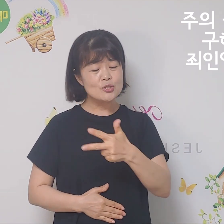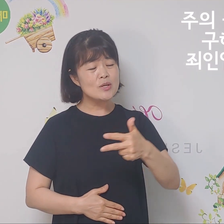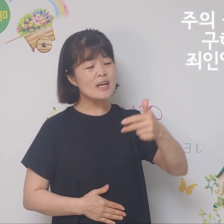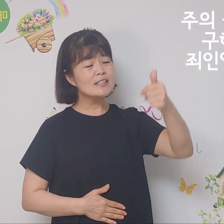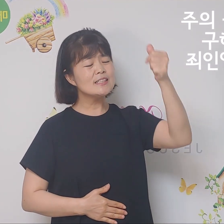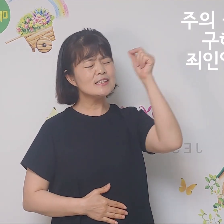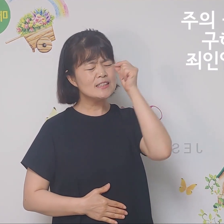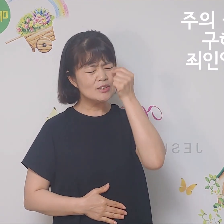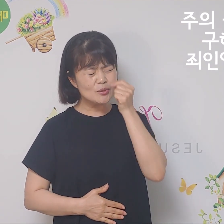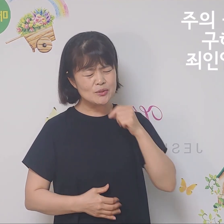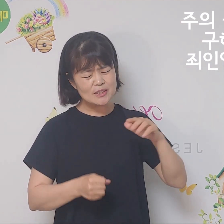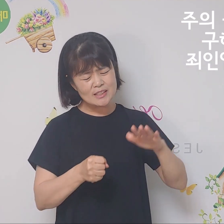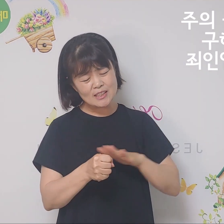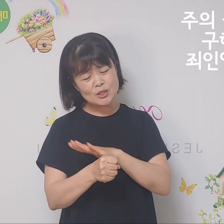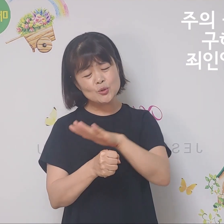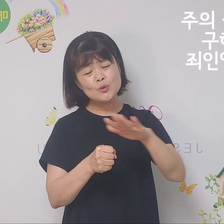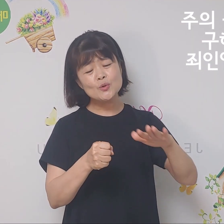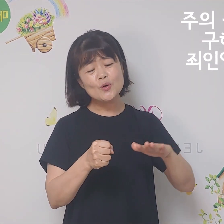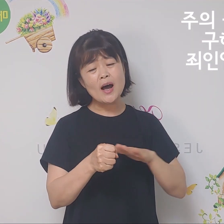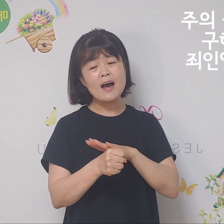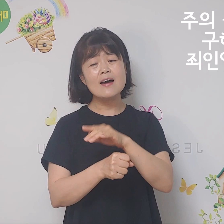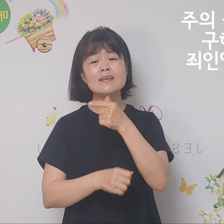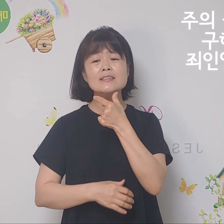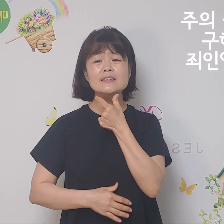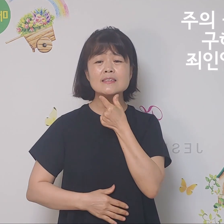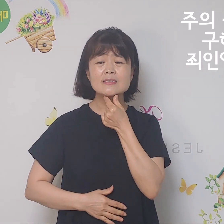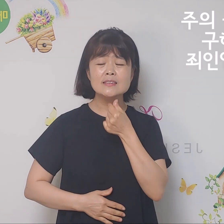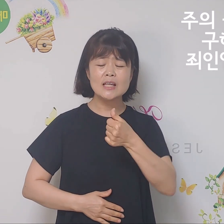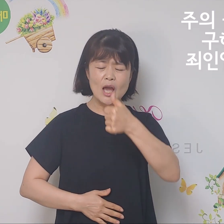주의 긍휼을 구하는